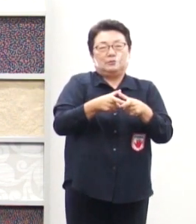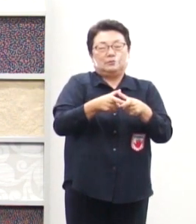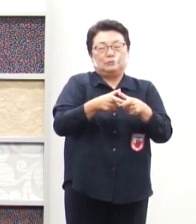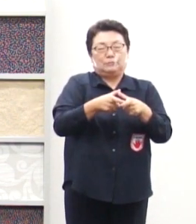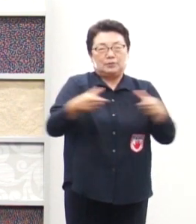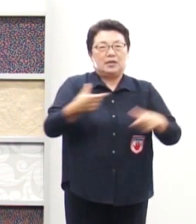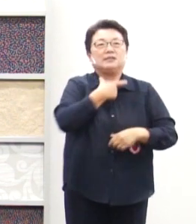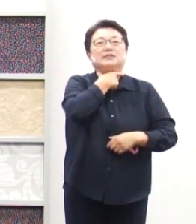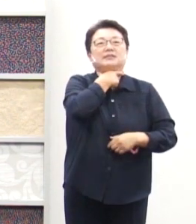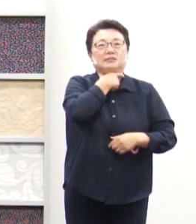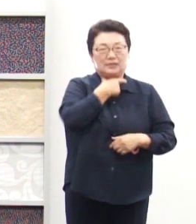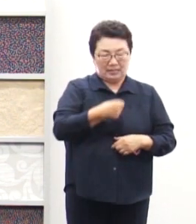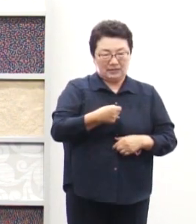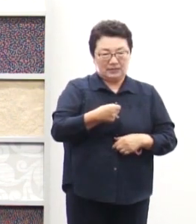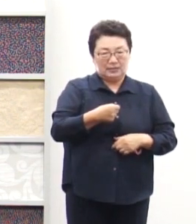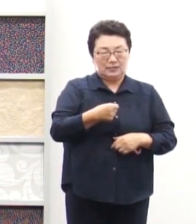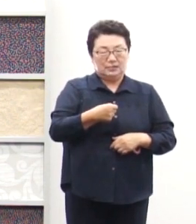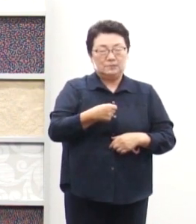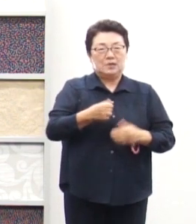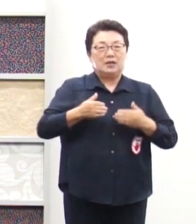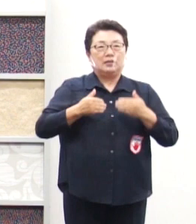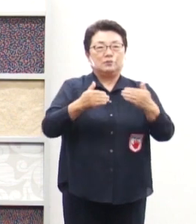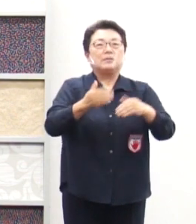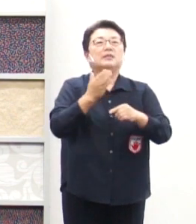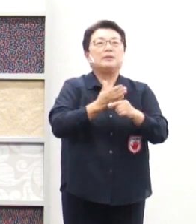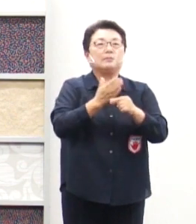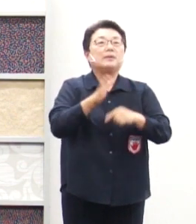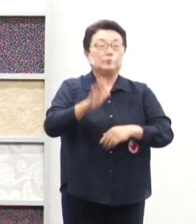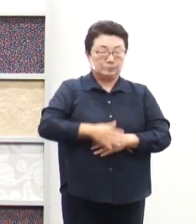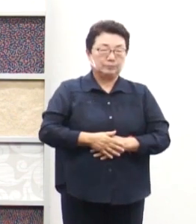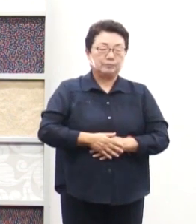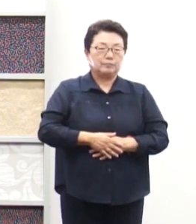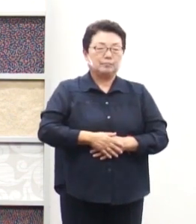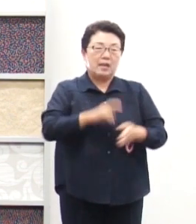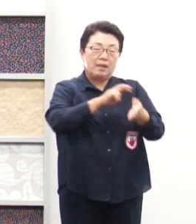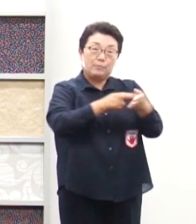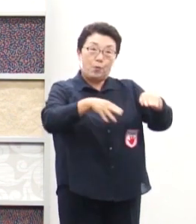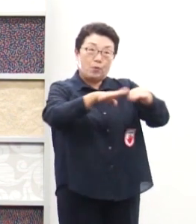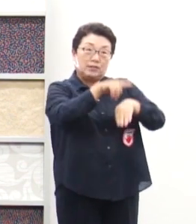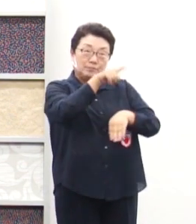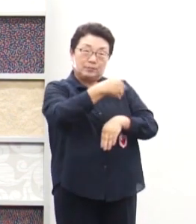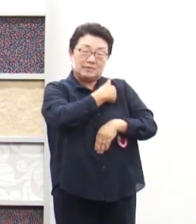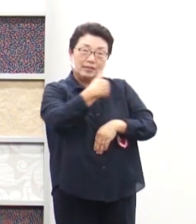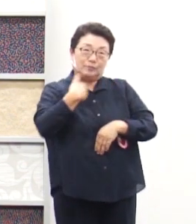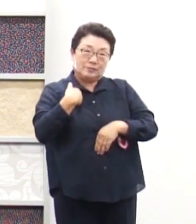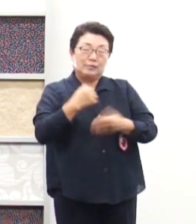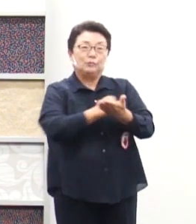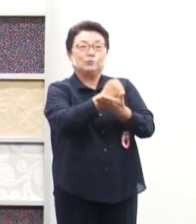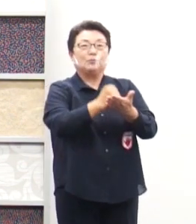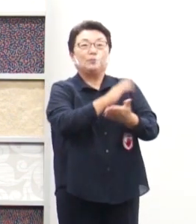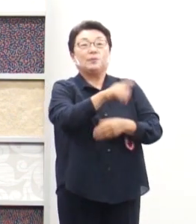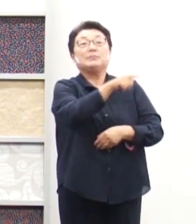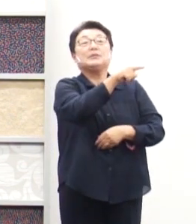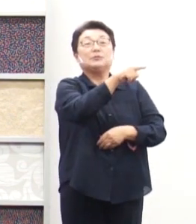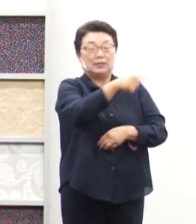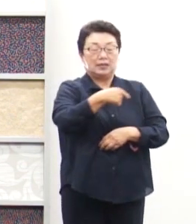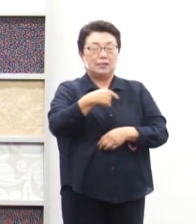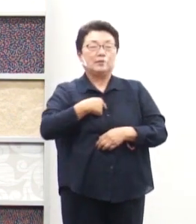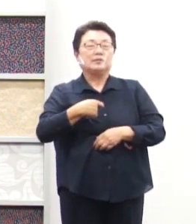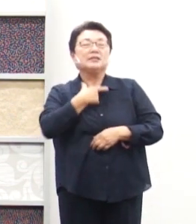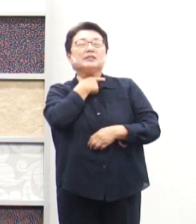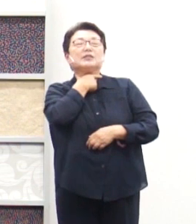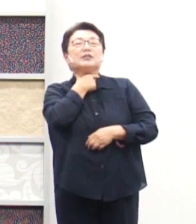するという方向で今議論をしています。ただ相手のある、病院の受け手の問題もありますので、我々としての希望